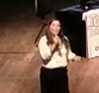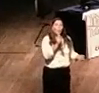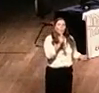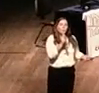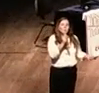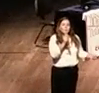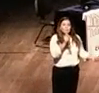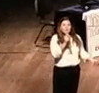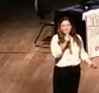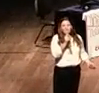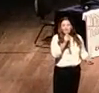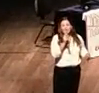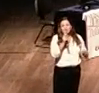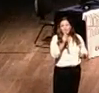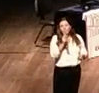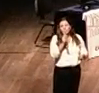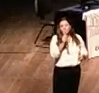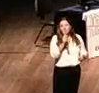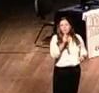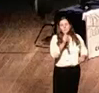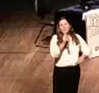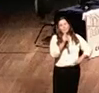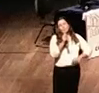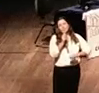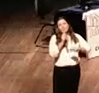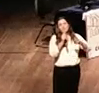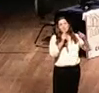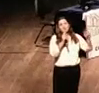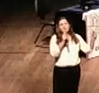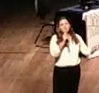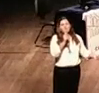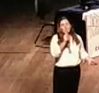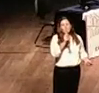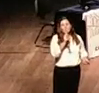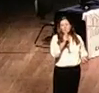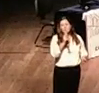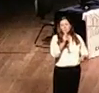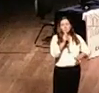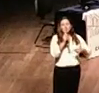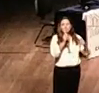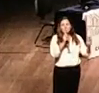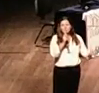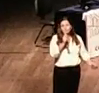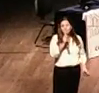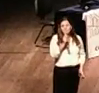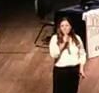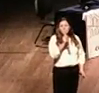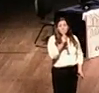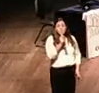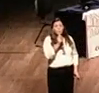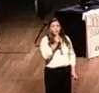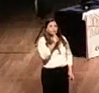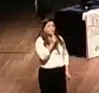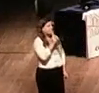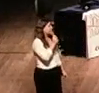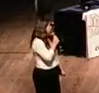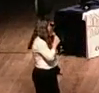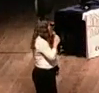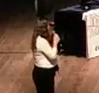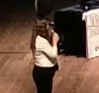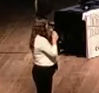um plano alimentar cardápio tem todas as outras coisas envolvidas E são